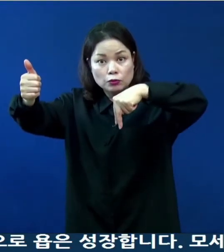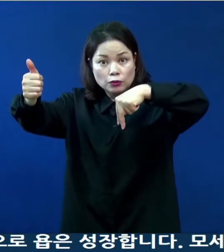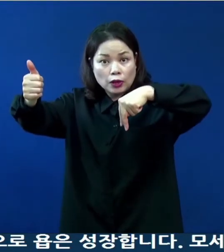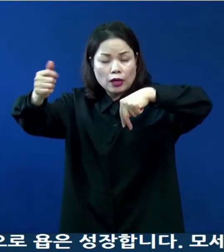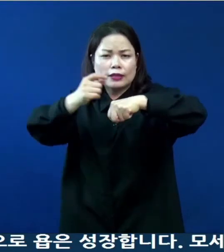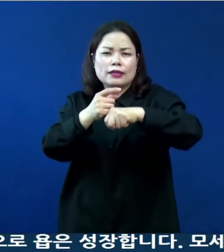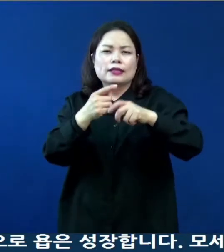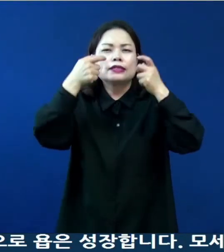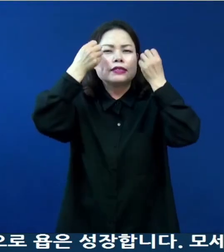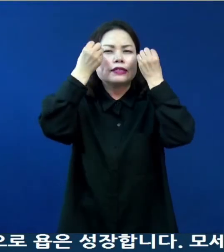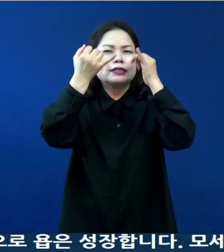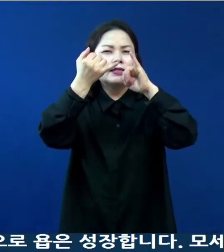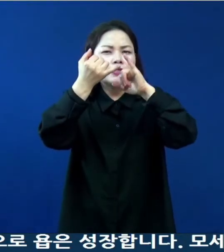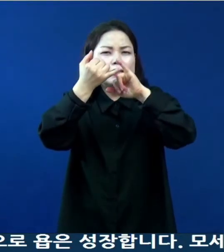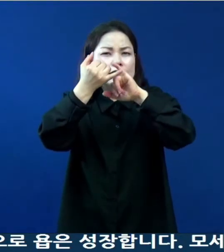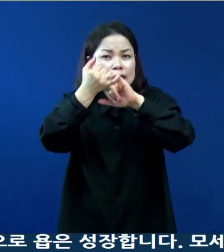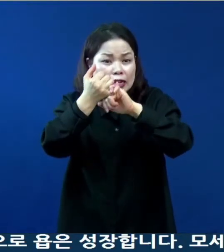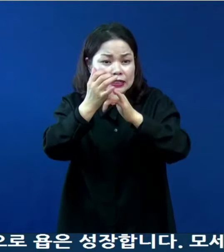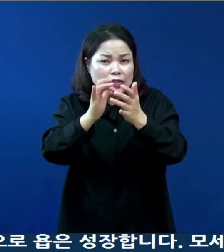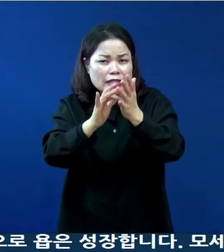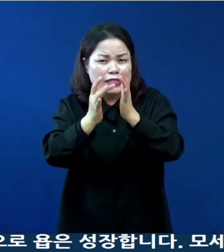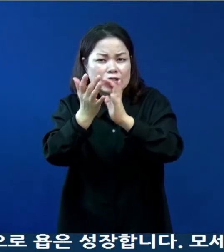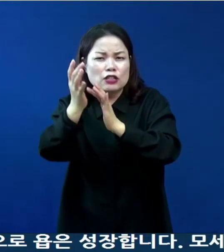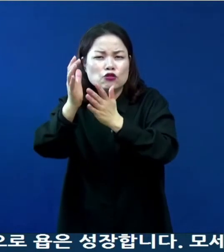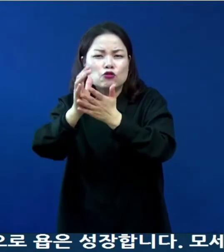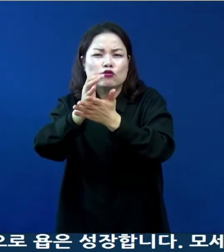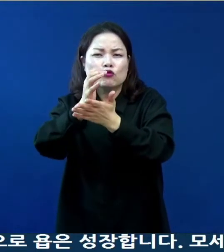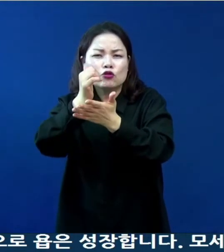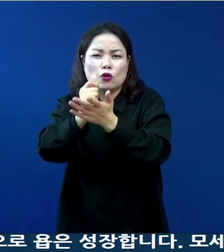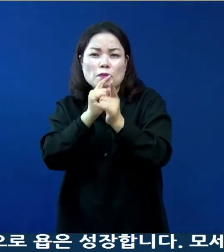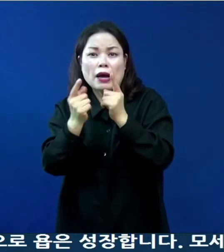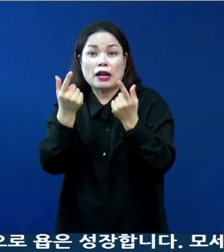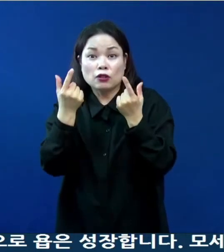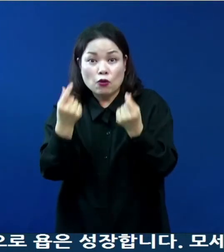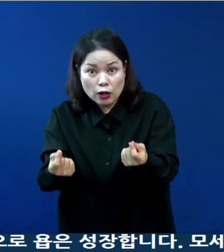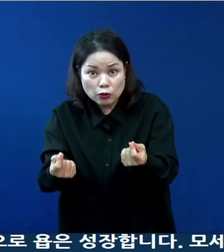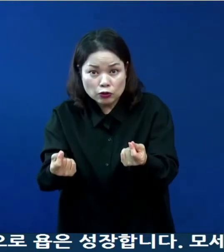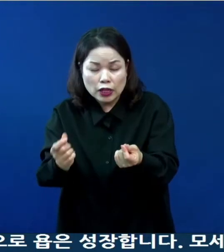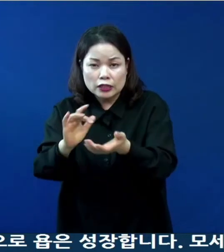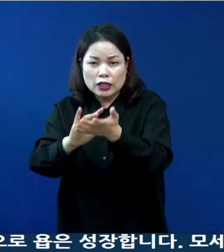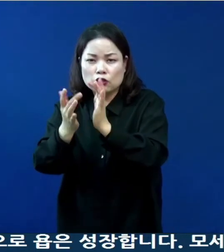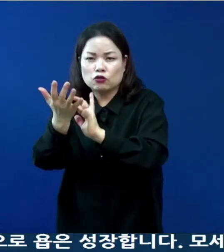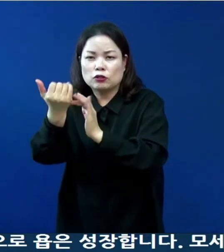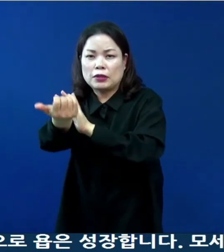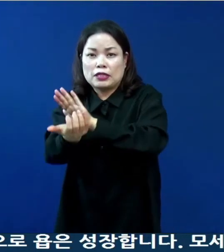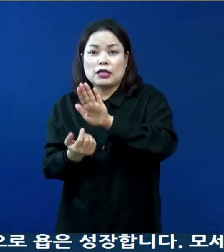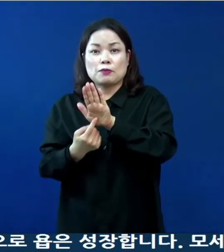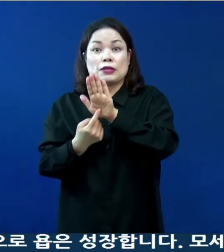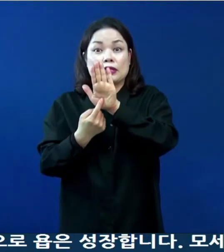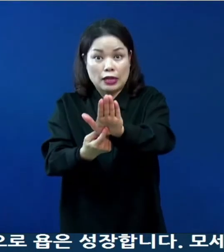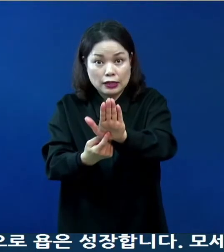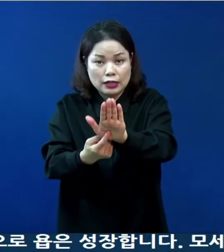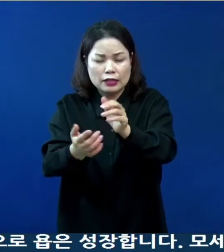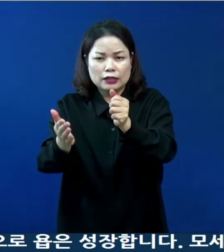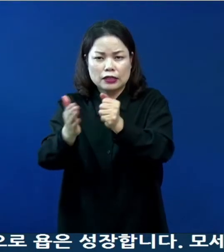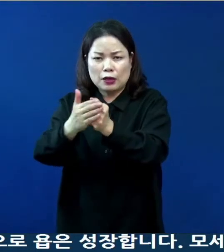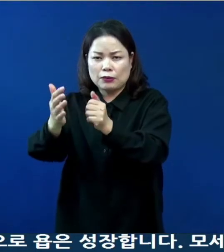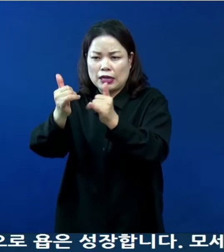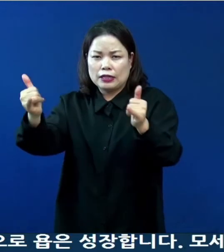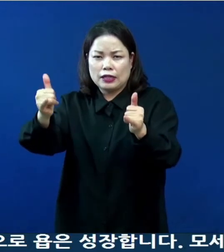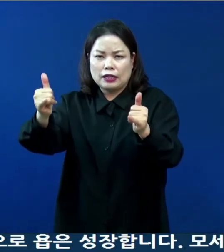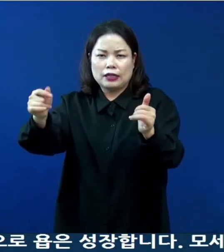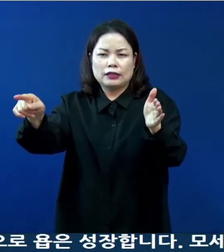바로 신약의 예수 그리스도를 가리키기 때문이며 예수 그리스도를 예표하기 때문에 이것이 인간의 가장